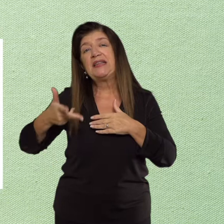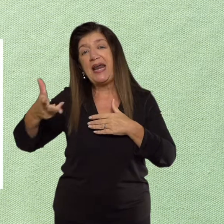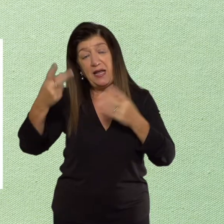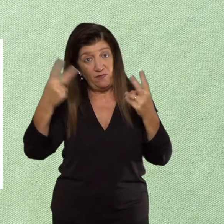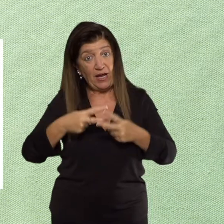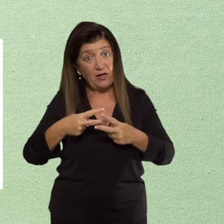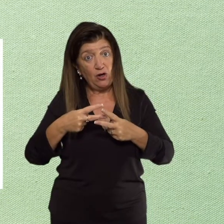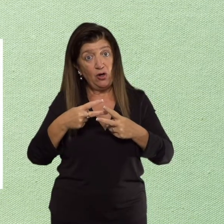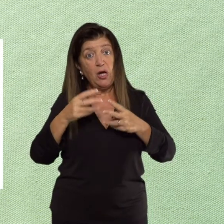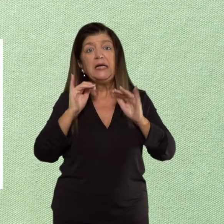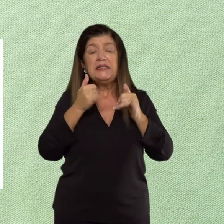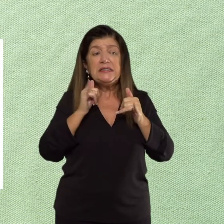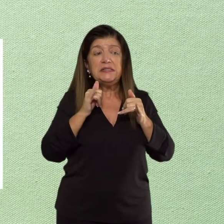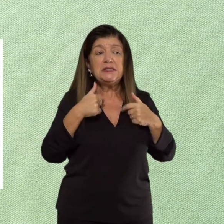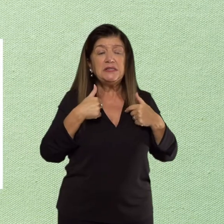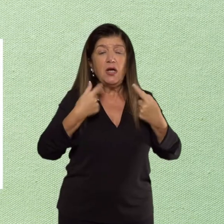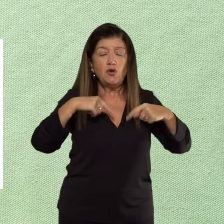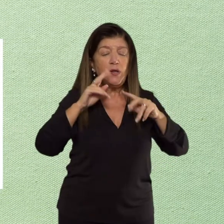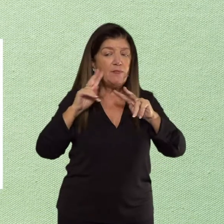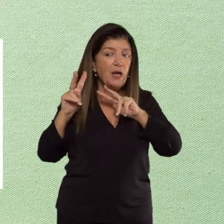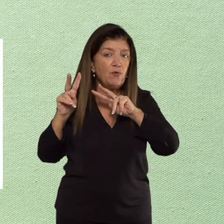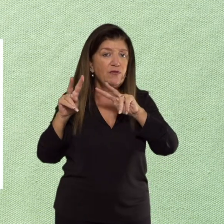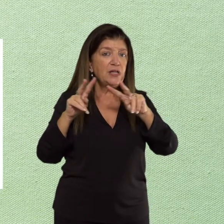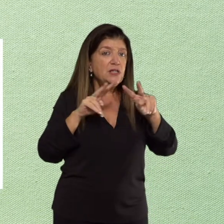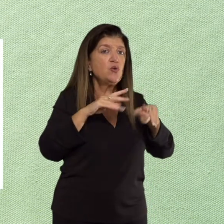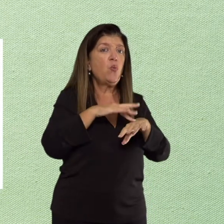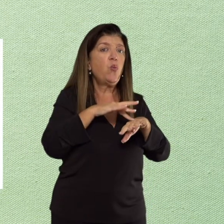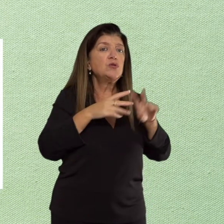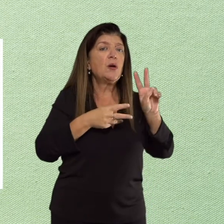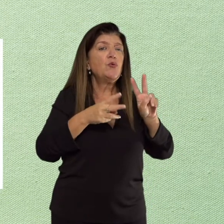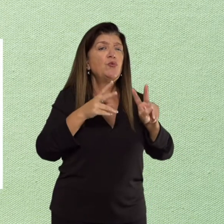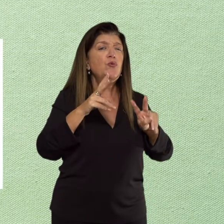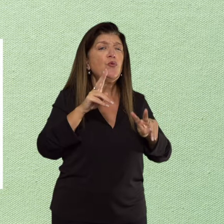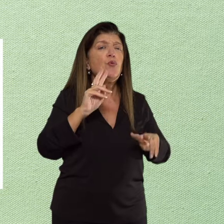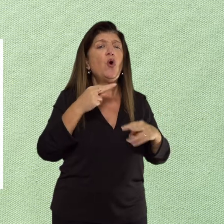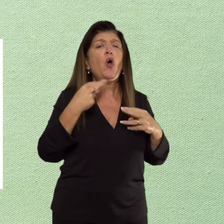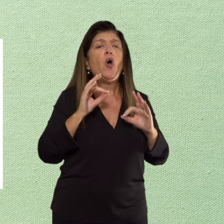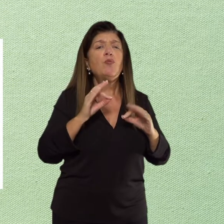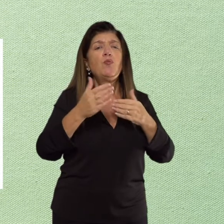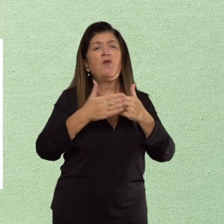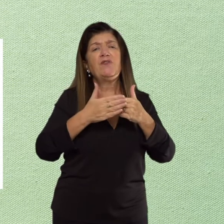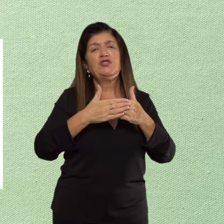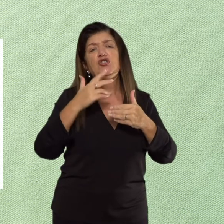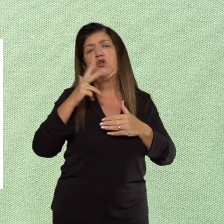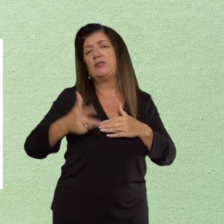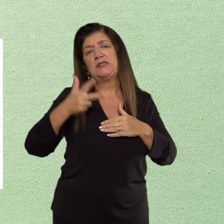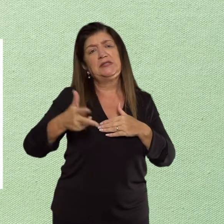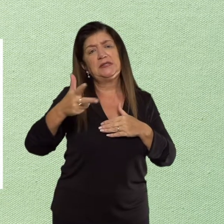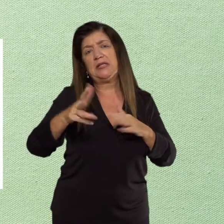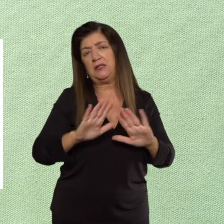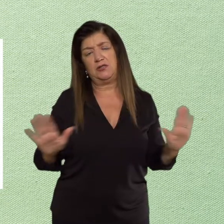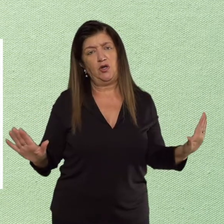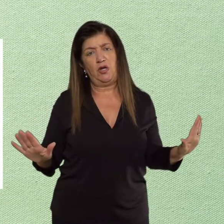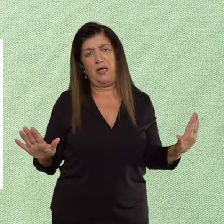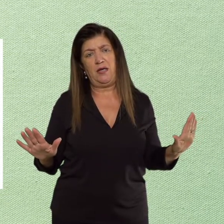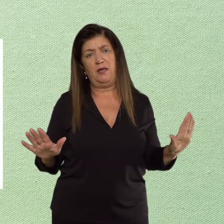Abbiamo verificato che comunque il maggior utilizzo è nei pressi delle stazioni ferroviarie, perché comunque viene utilizzato